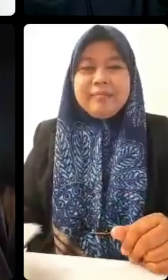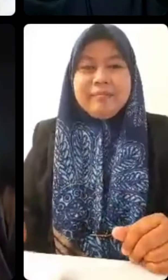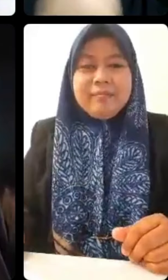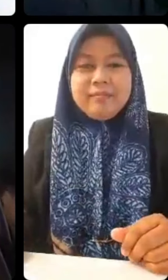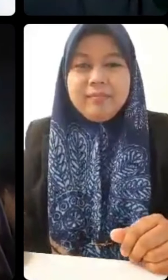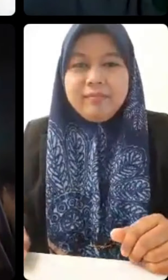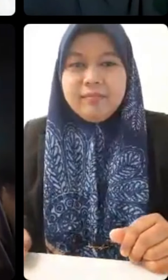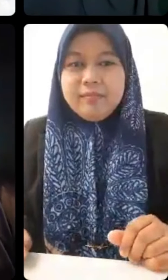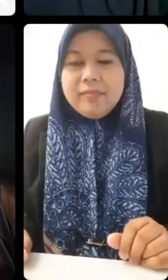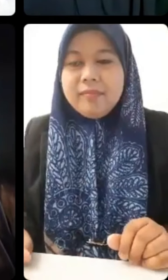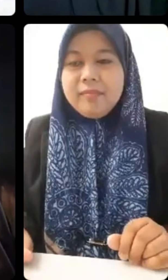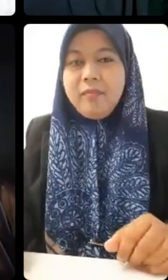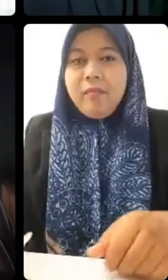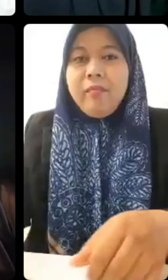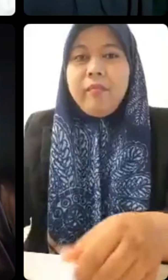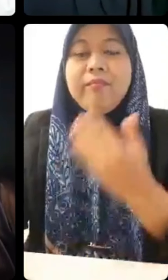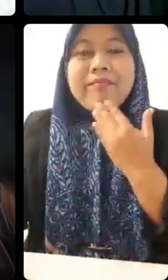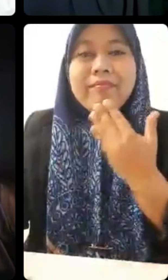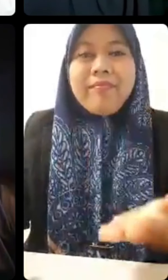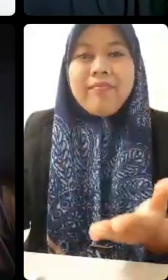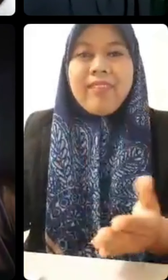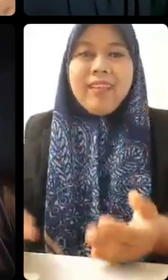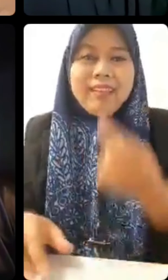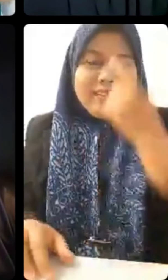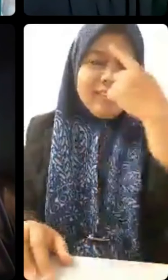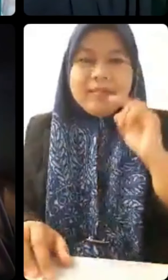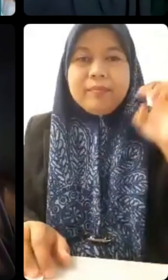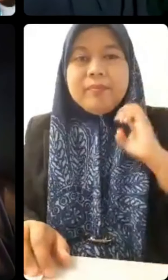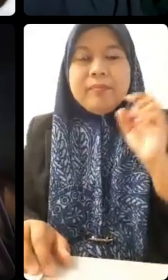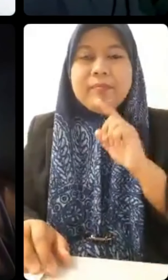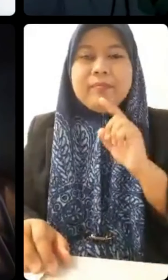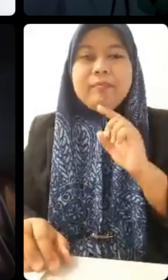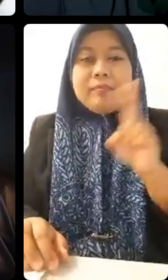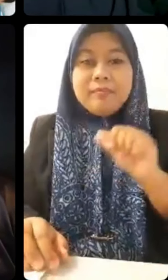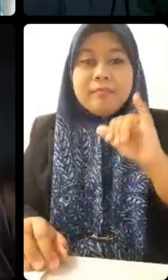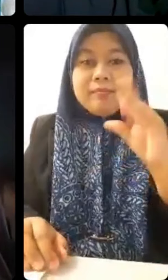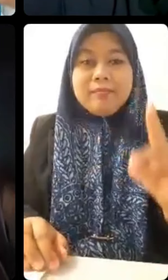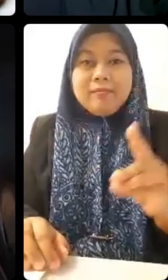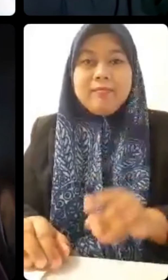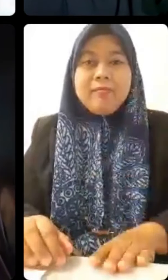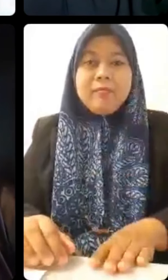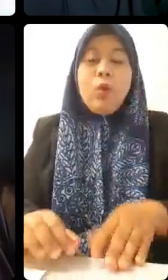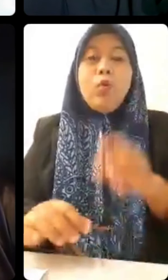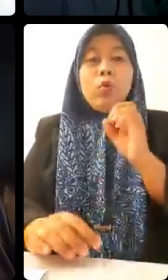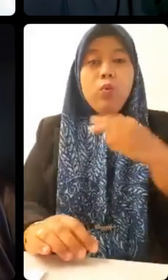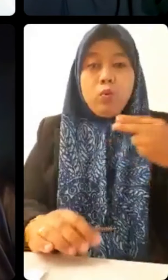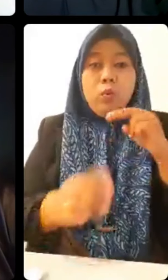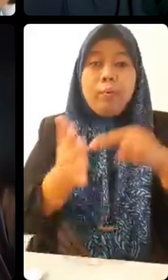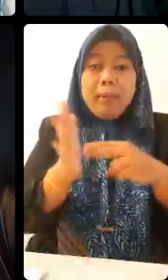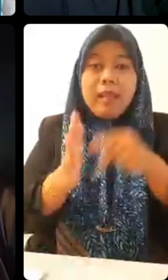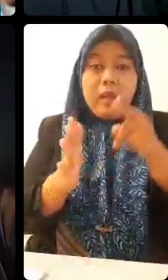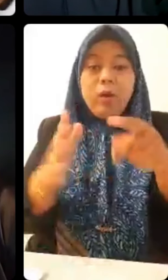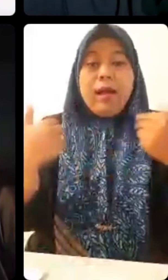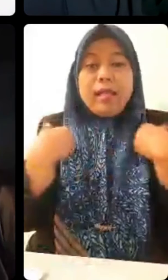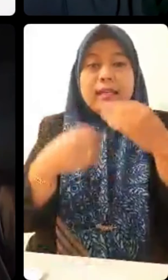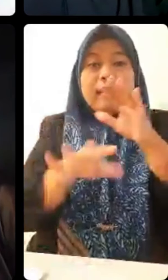Terima kasih Cik Zaid. Terima kasih Cik Zaid. Sekiranya Cik Zaid itu banyak jawatan lain lah, banyak pengalaman dan kerjaan ini sebelum